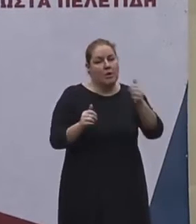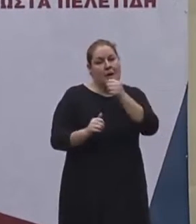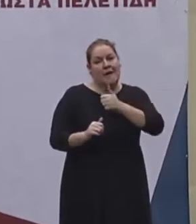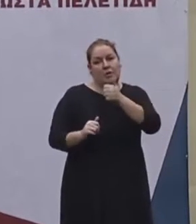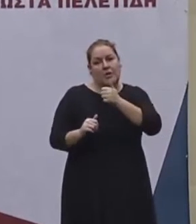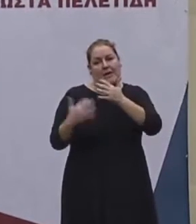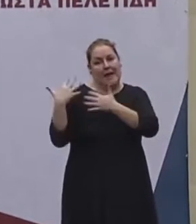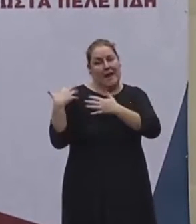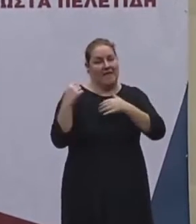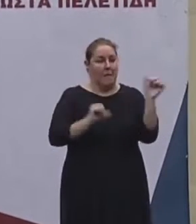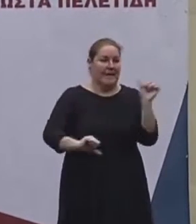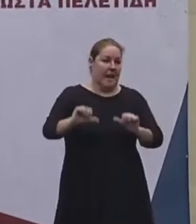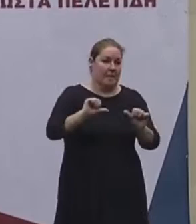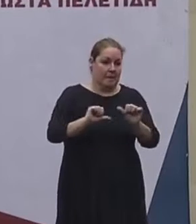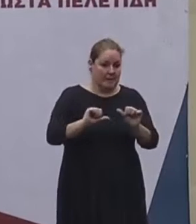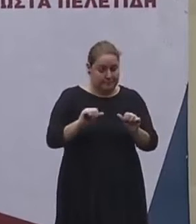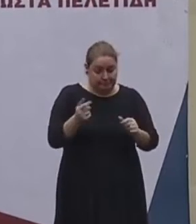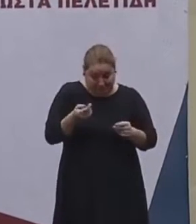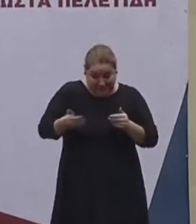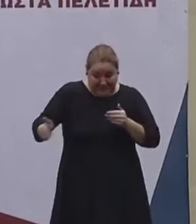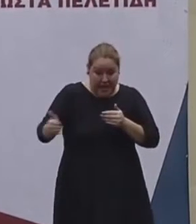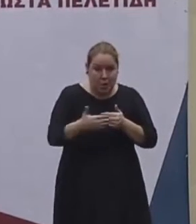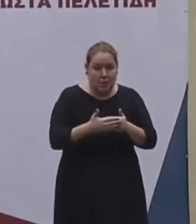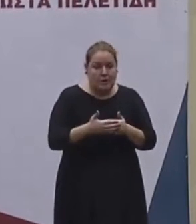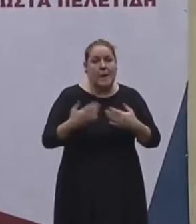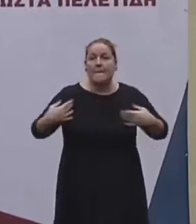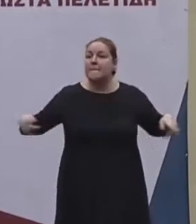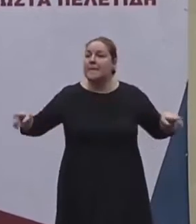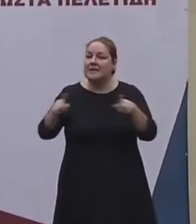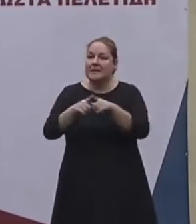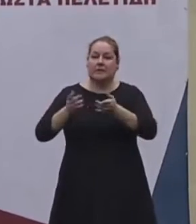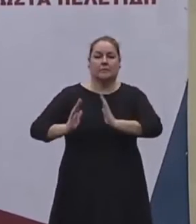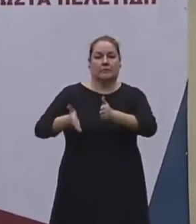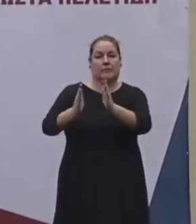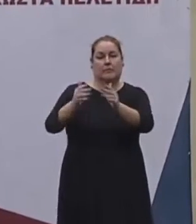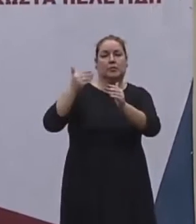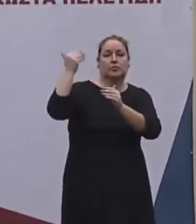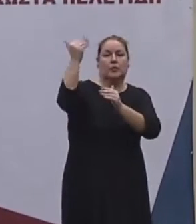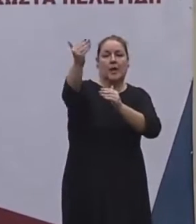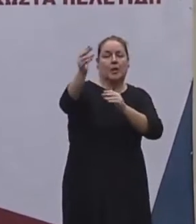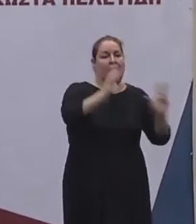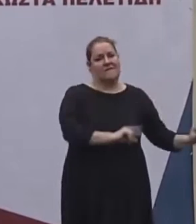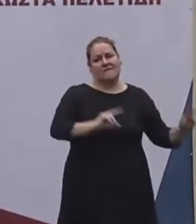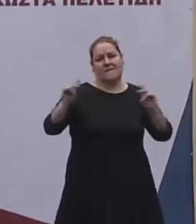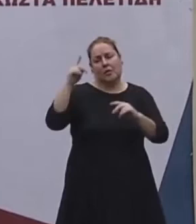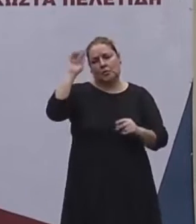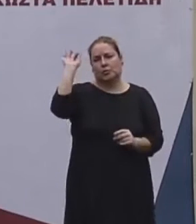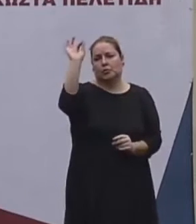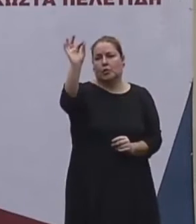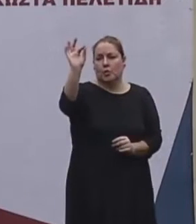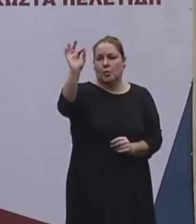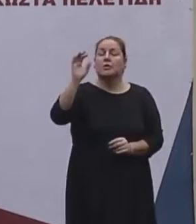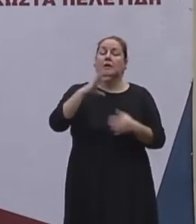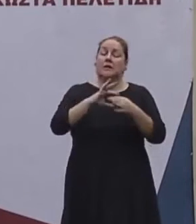να αναλάβει. Τελειώνοντας λοιπόν, μαζί θα πορευτούμε στο μέλλον, με κύριους στόχους να